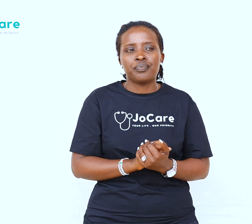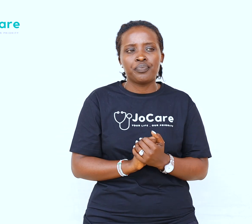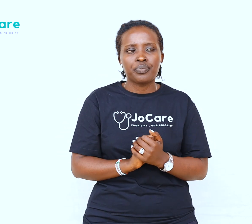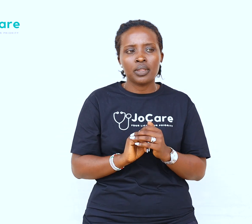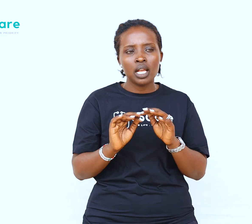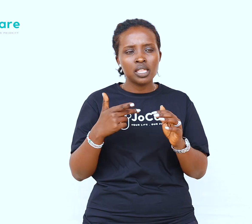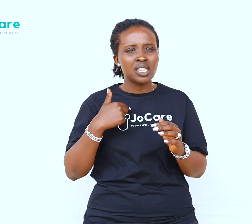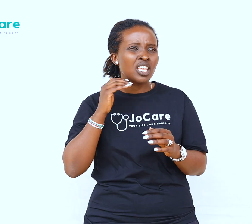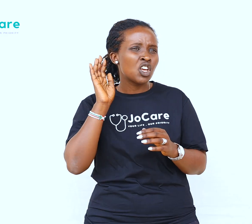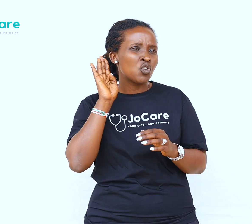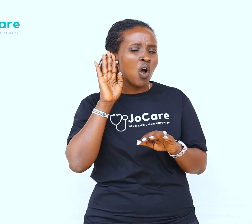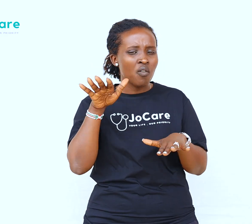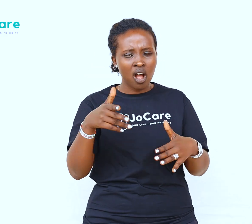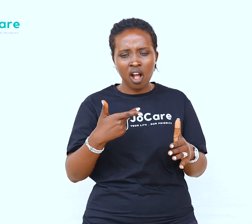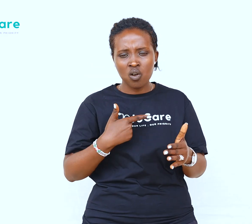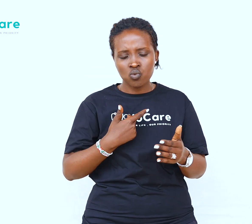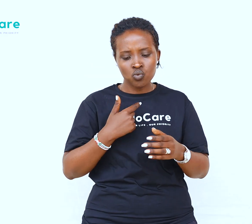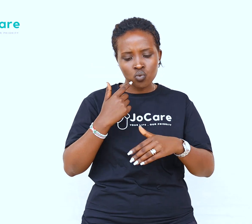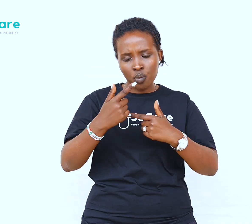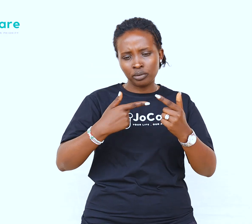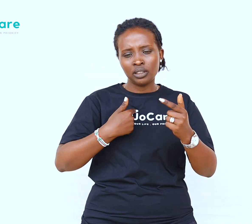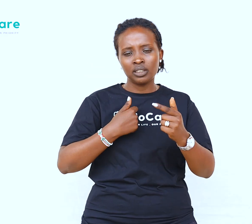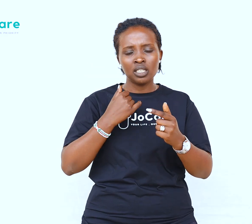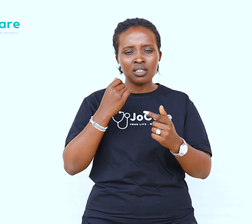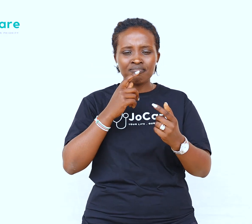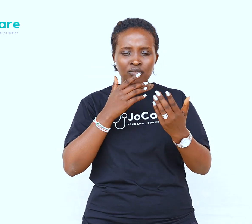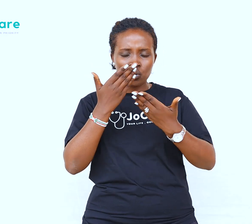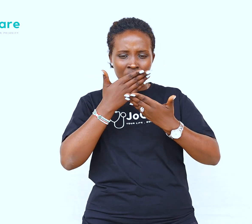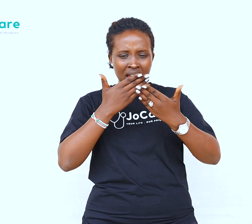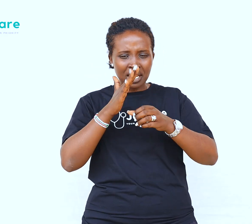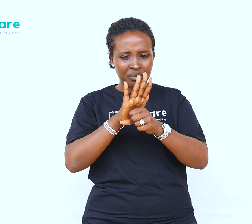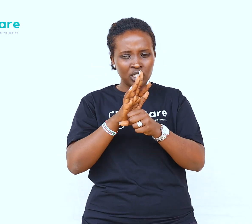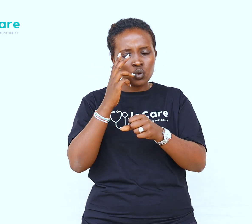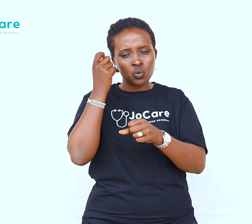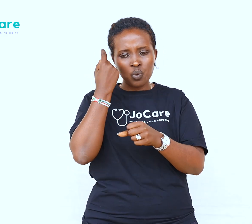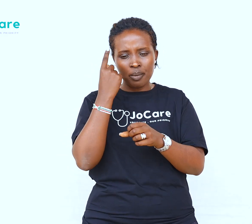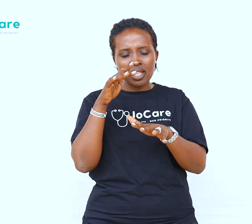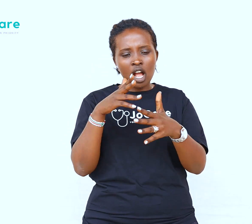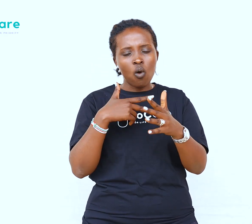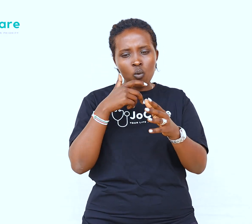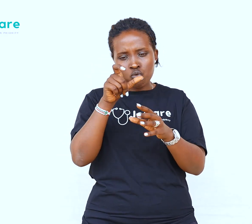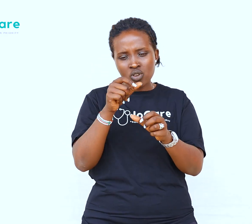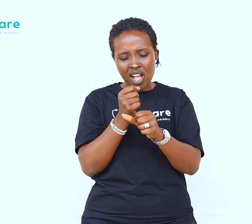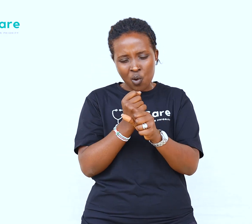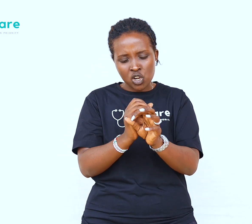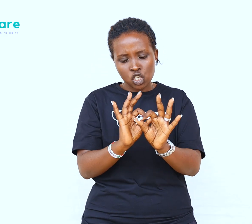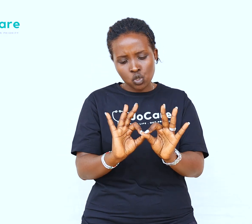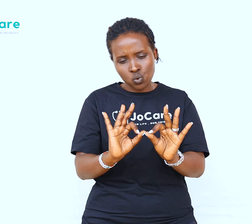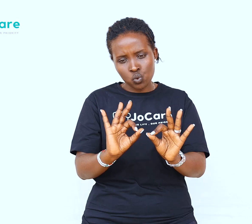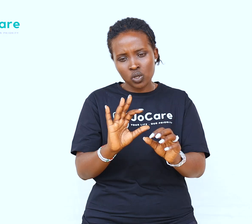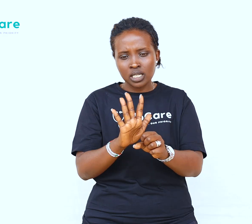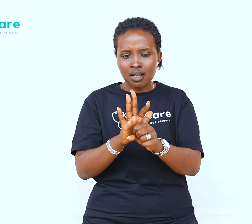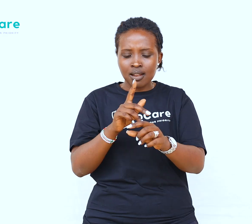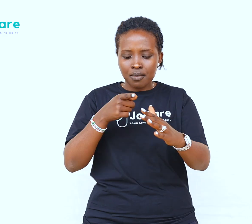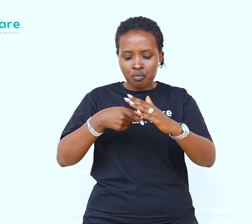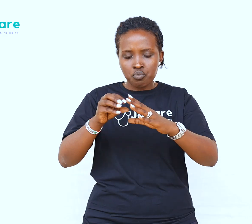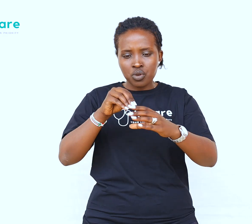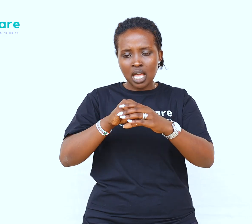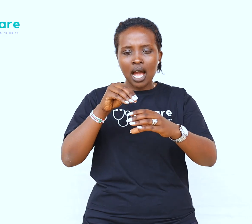Tumva turaza kugenda twungurana byinshi, turamenya byinshi ku bijyanye n'uburyo umuntu yakikorera isuku mu gihe ari mu mihango.